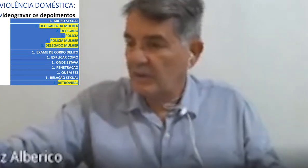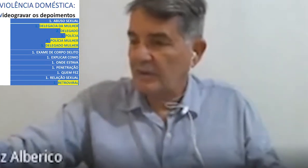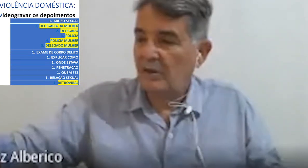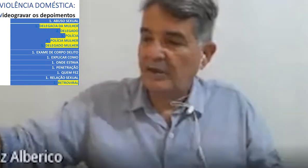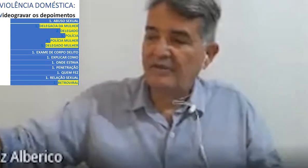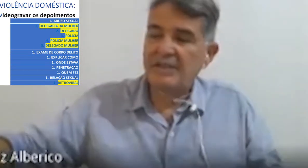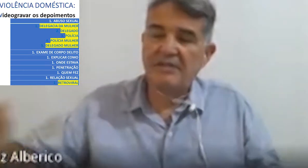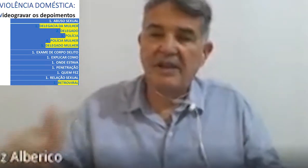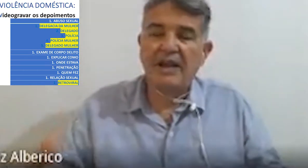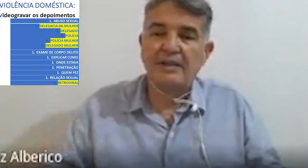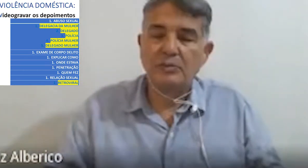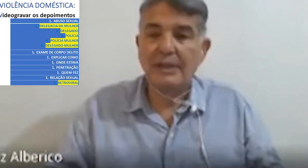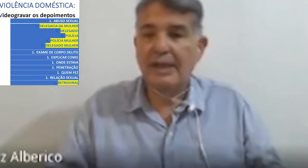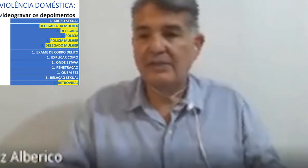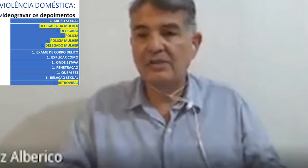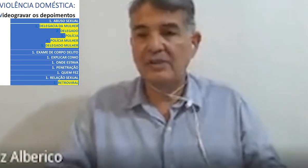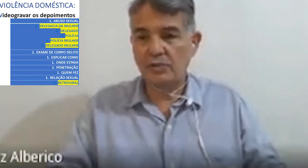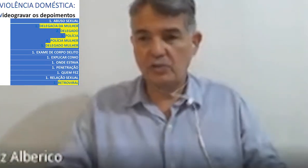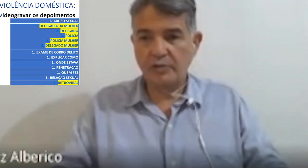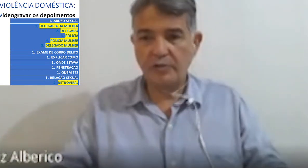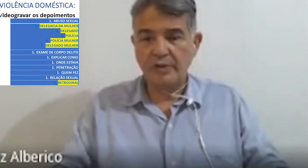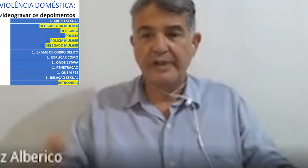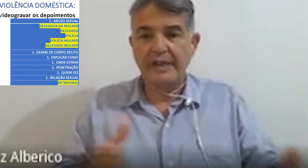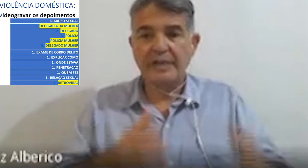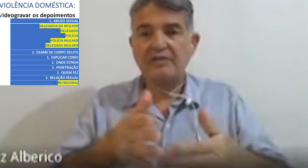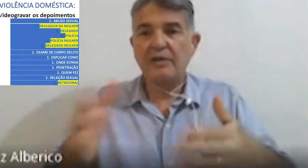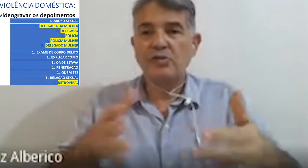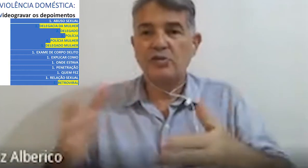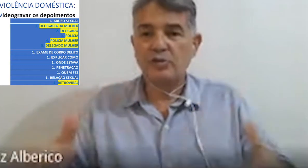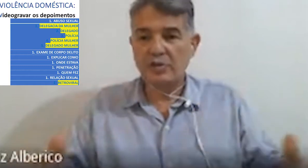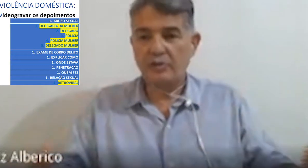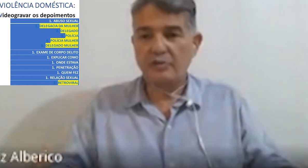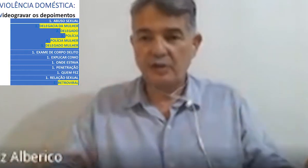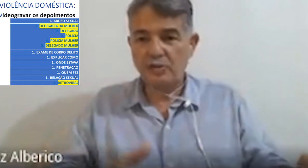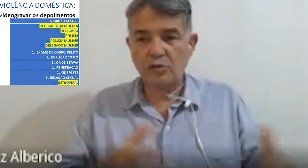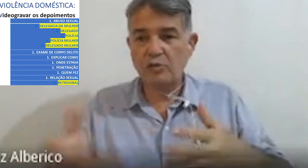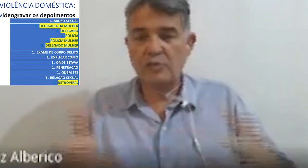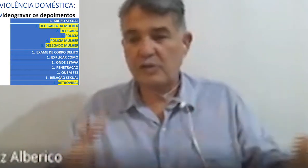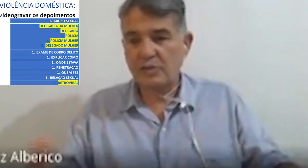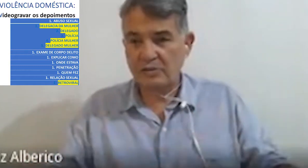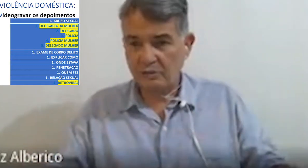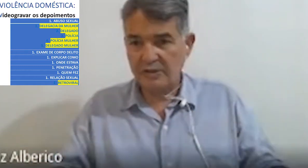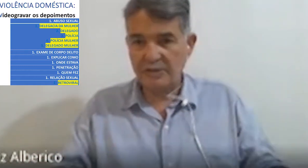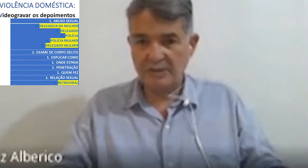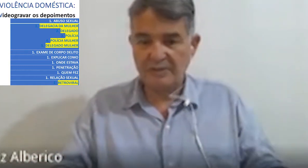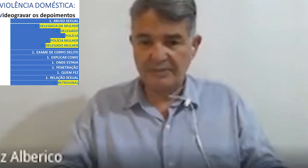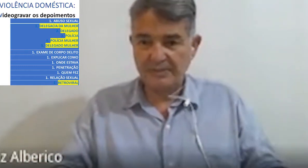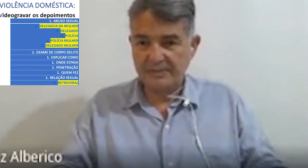Na hora que vai se falar uma narrativa com surdo, e tem vários surdos envolvidos, ou duas pessoas envolvidas,